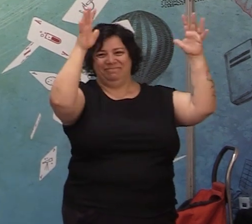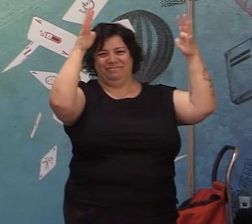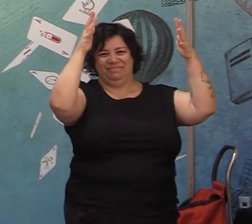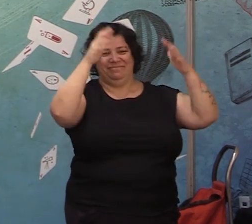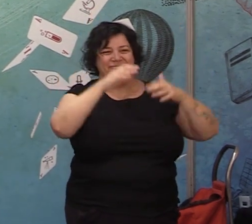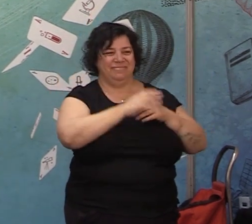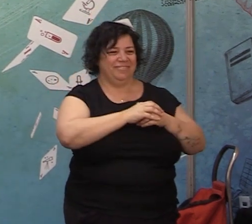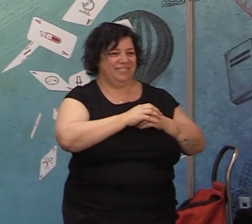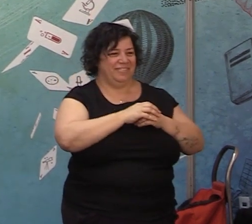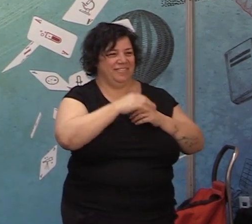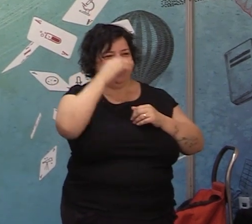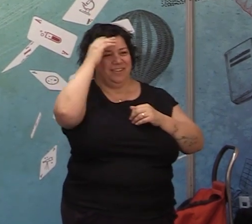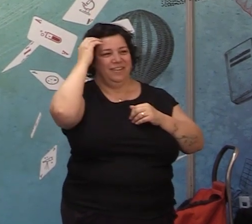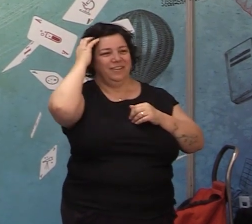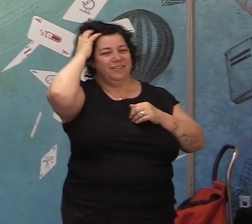Gracias.